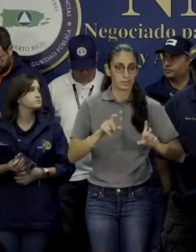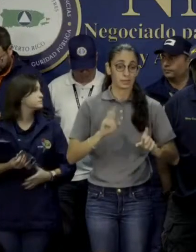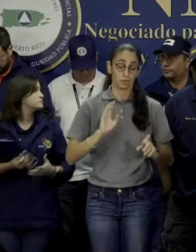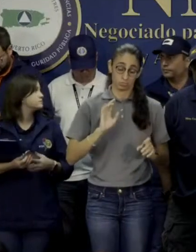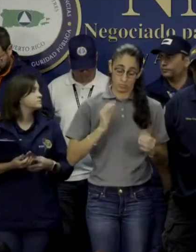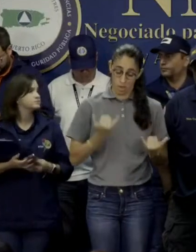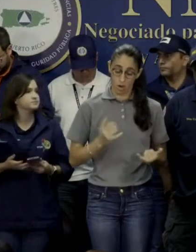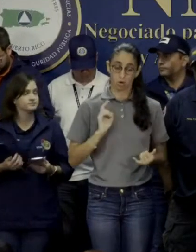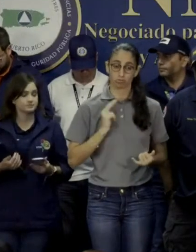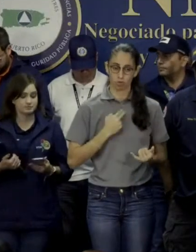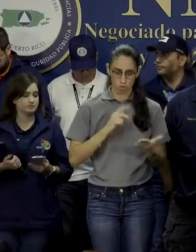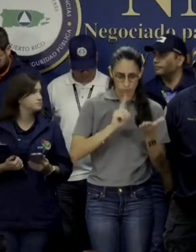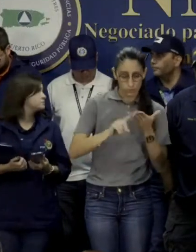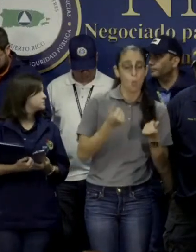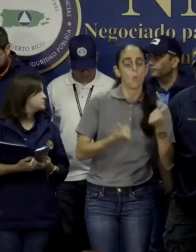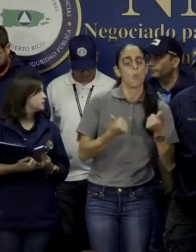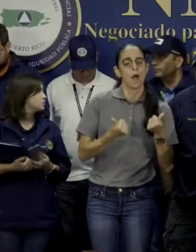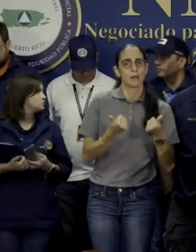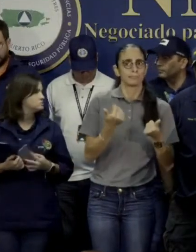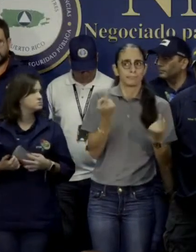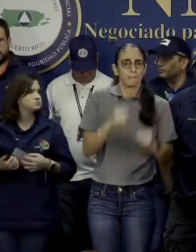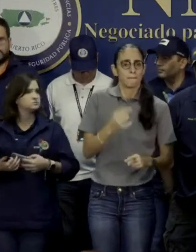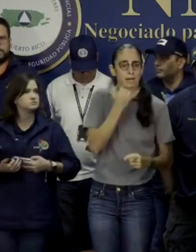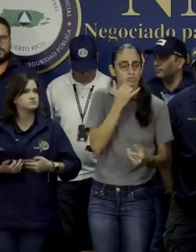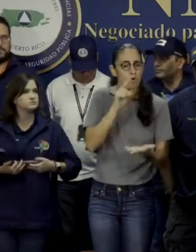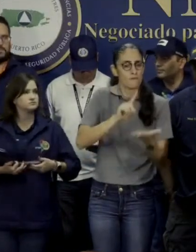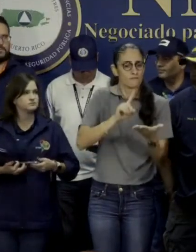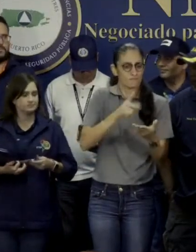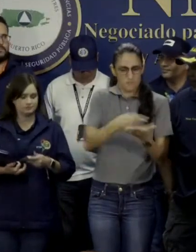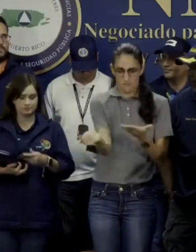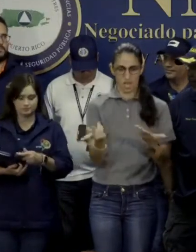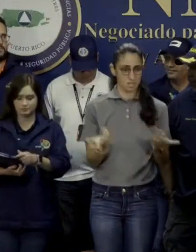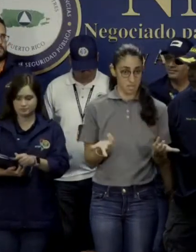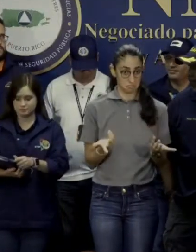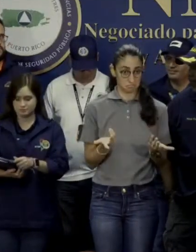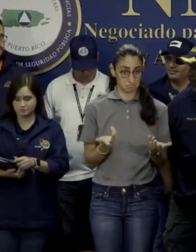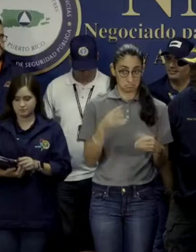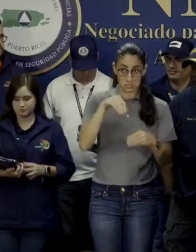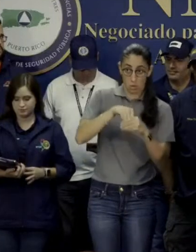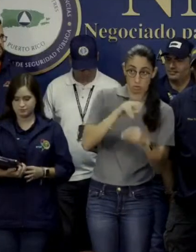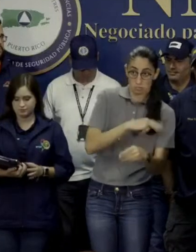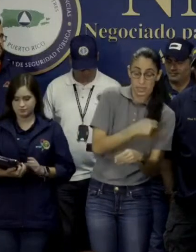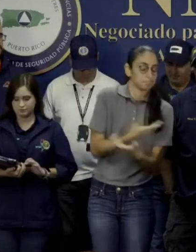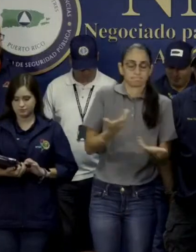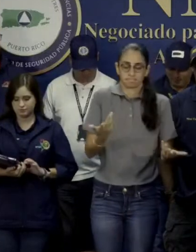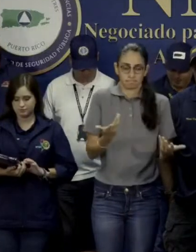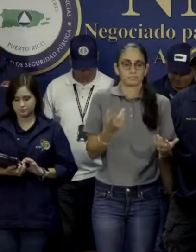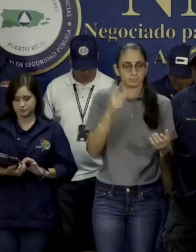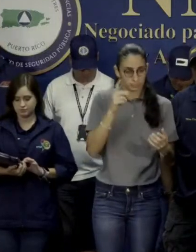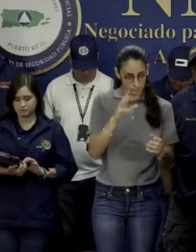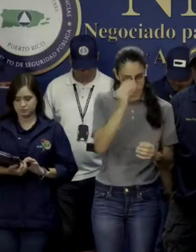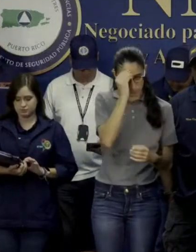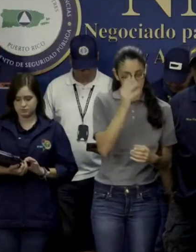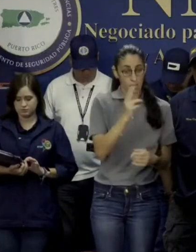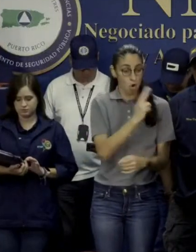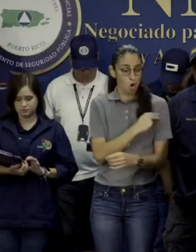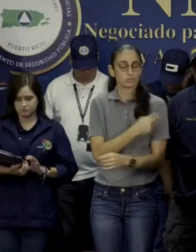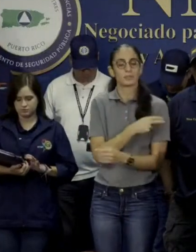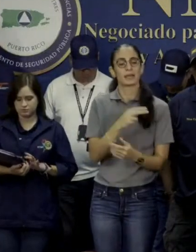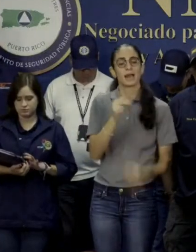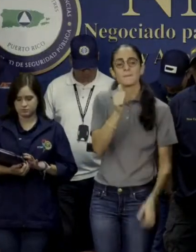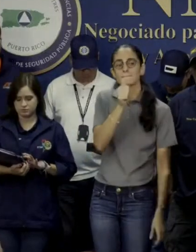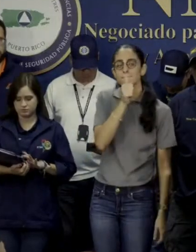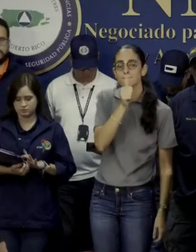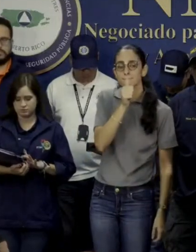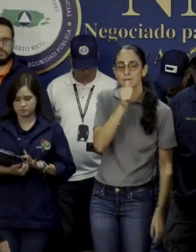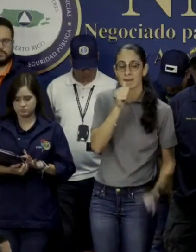investigar cuál fue la falla, si hubo algún tipo de negligencia por parte de los centros o del hospital. Pero hay que recordar que los hospitales son privados y